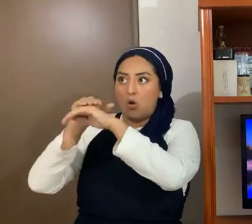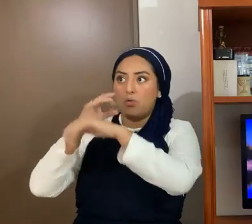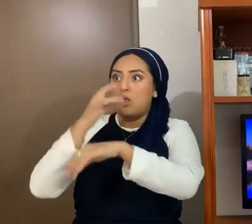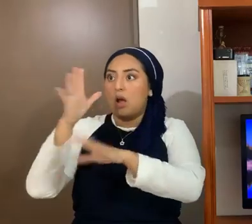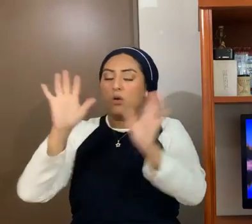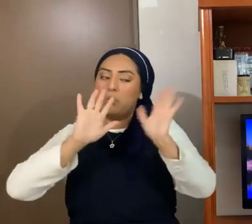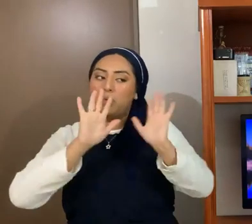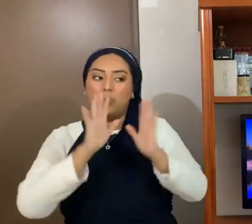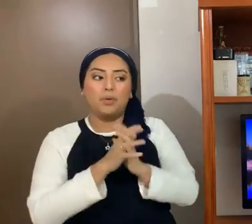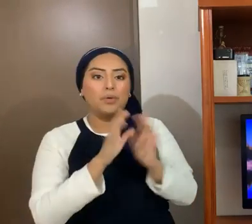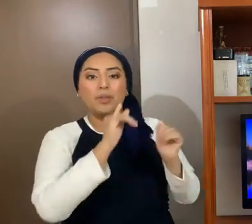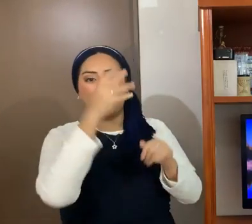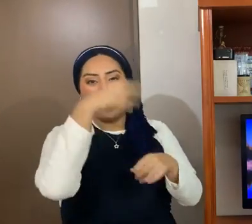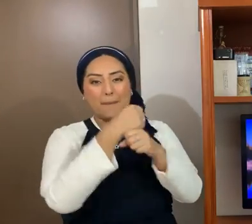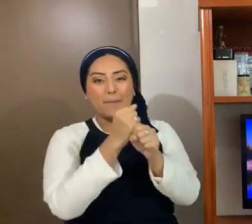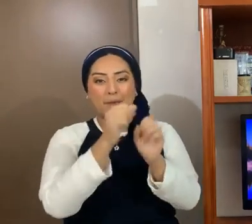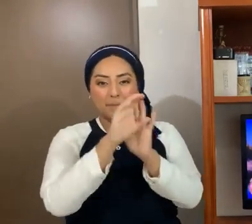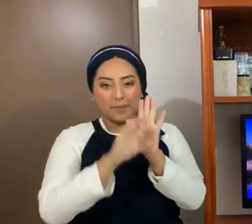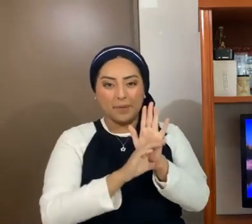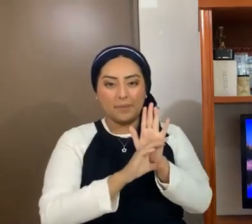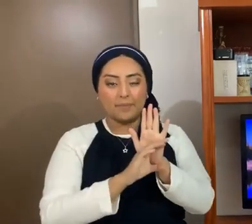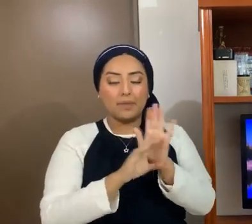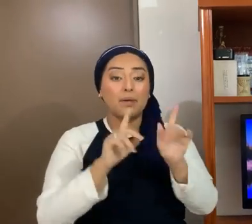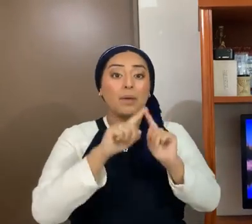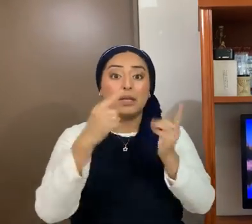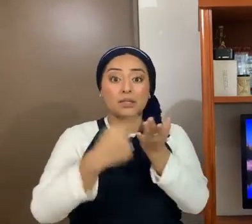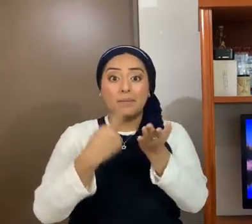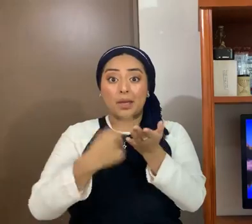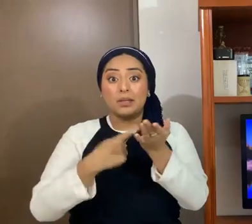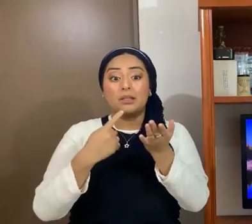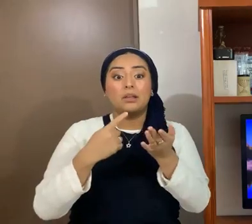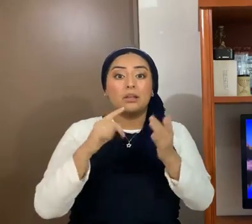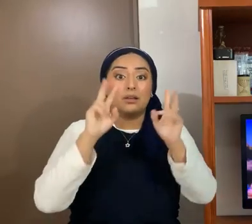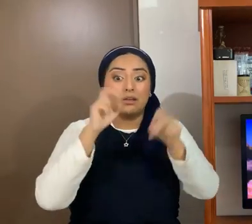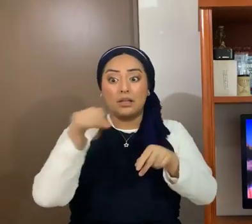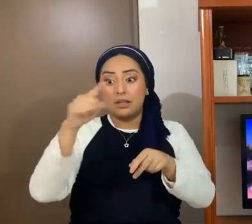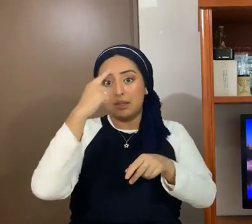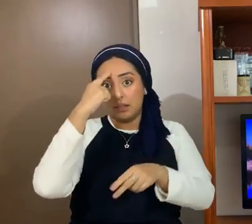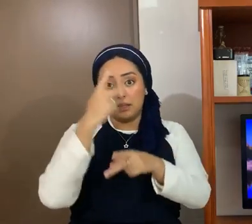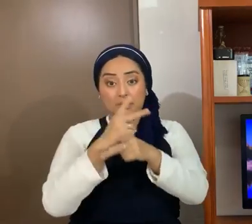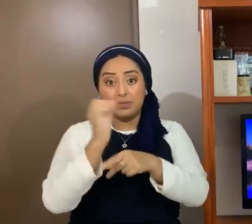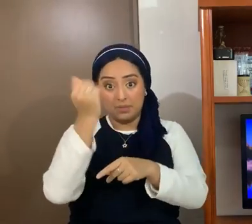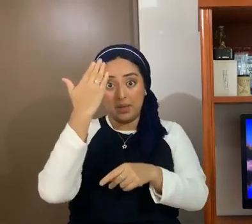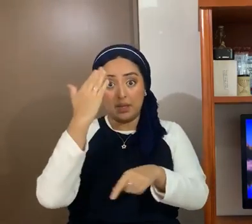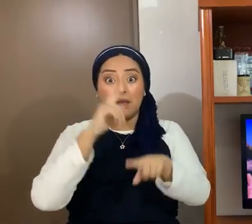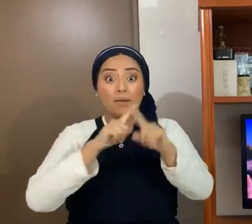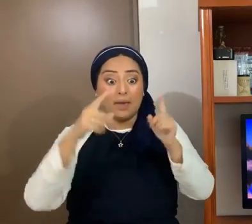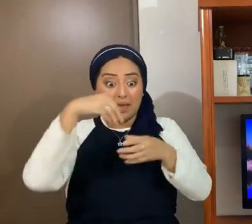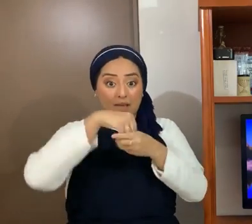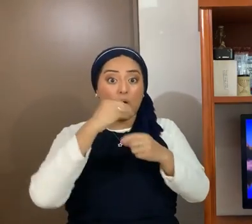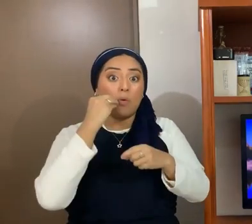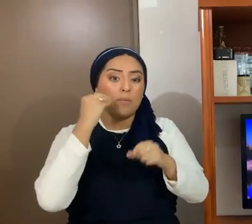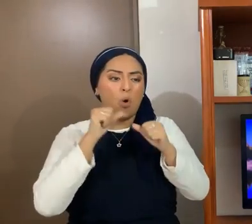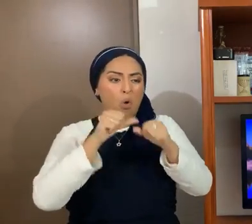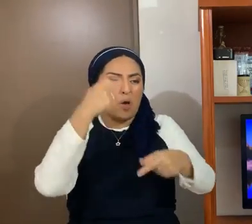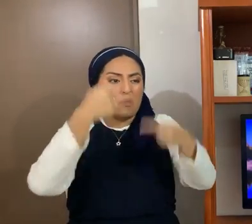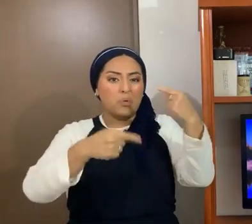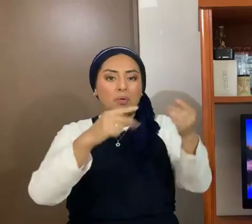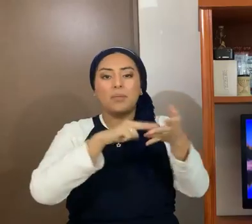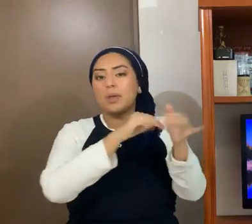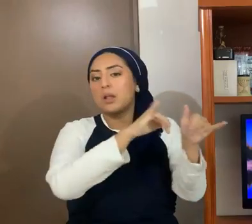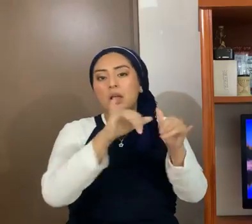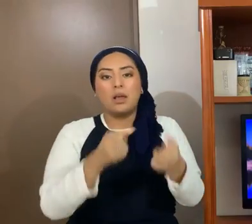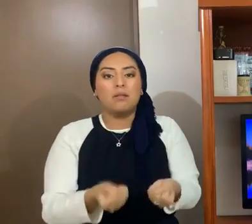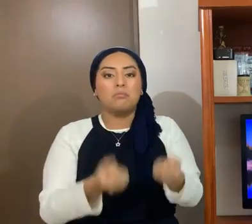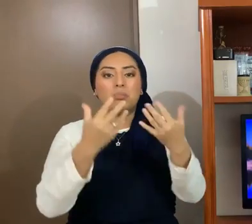guardamos mandamientos rabínicos. Pero en lugar de encender esa chispititita, según ellos, se la pasan peleando y discutiendo, entonces encienden